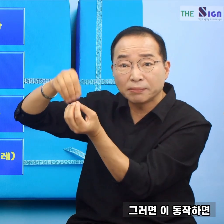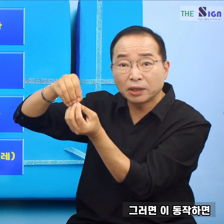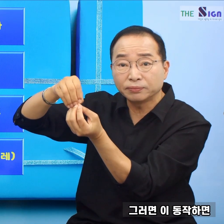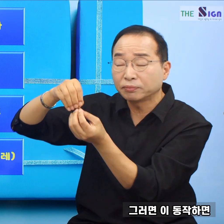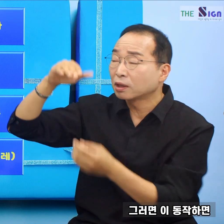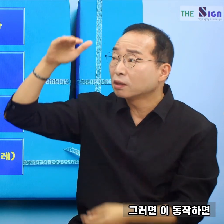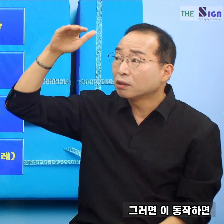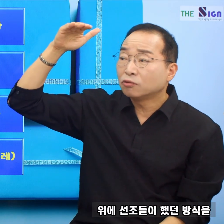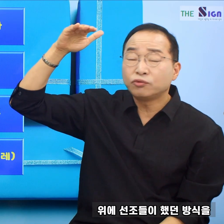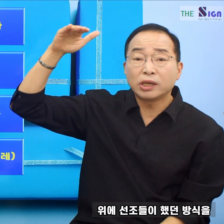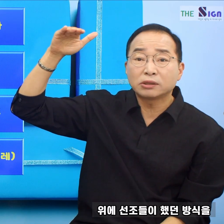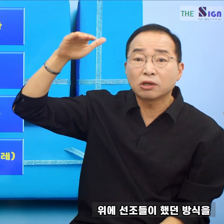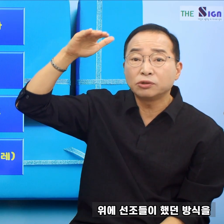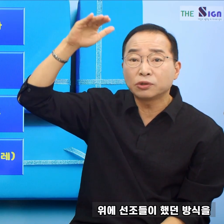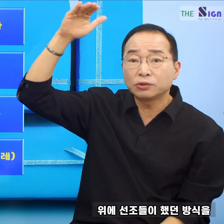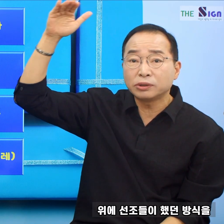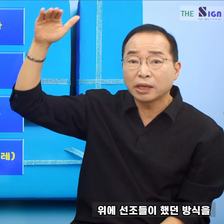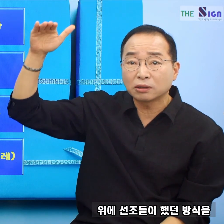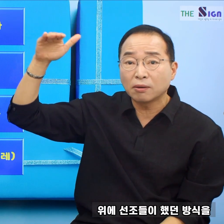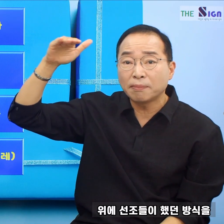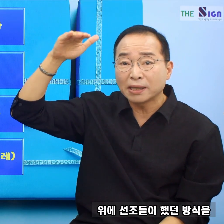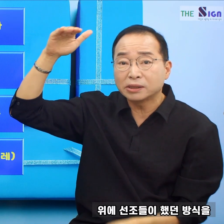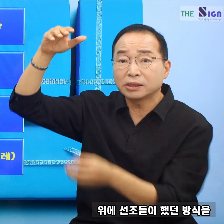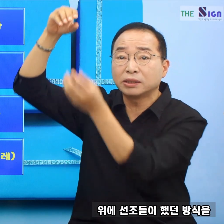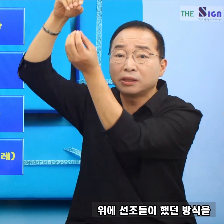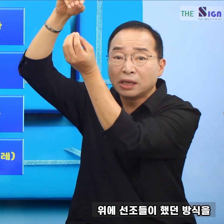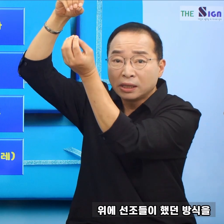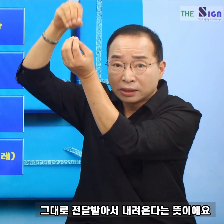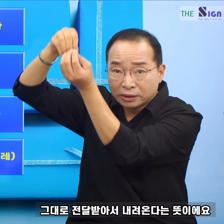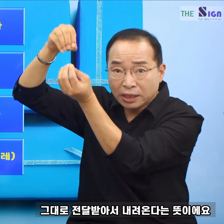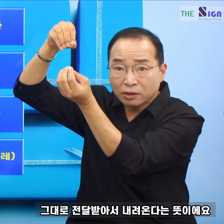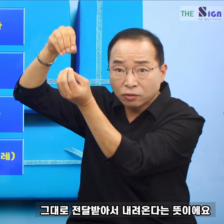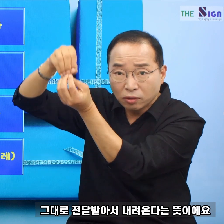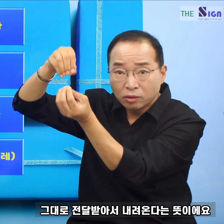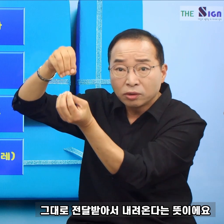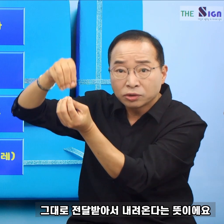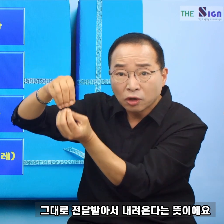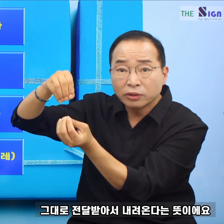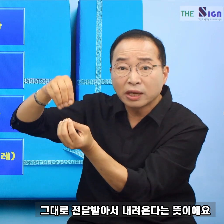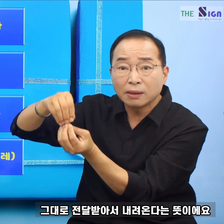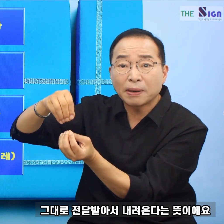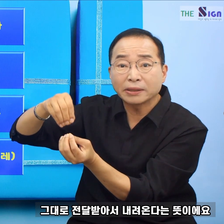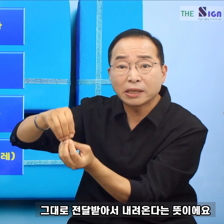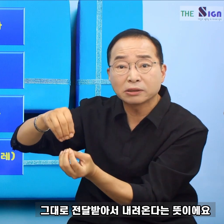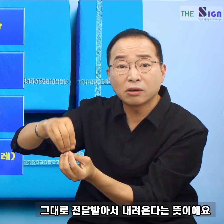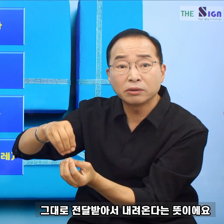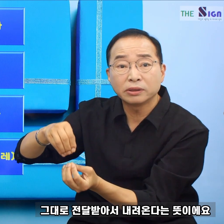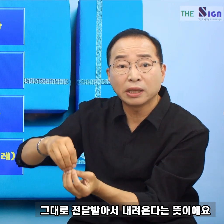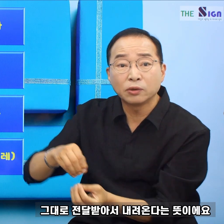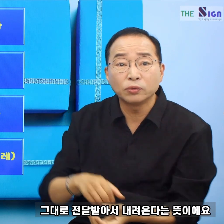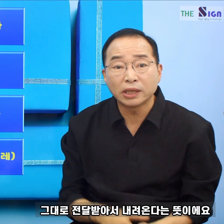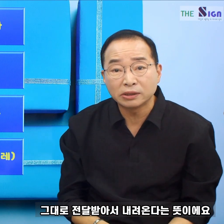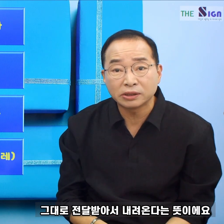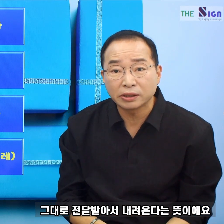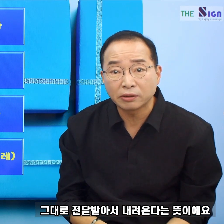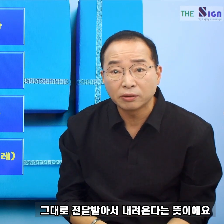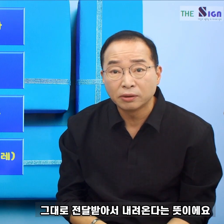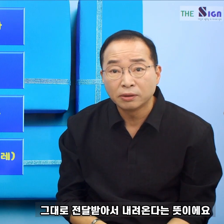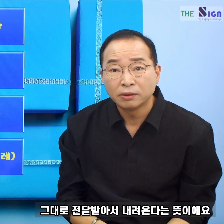동작하면 위에 선조들이 했던 방식을 그대로 전달받아서 내려온다는 뜻이에요.